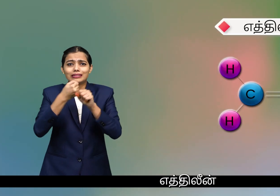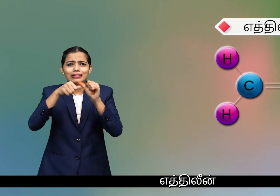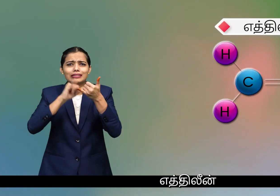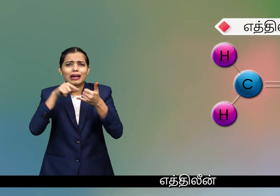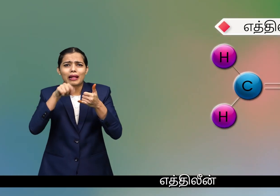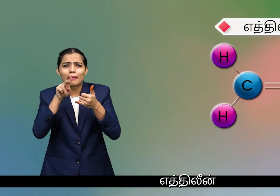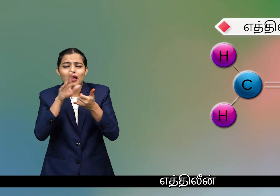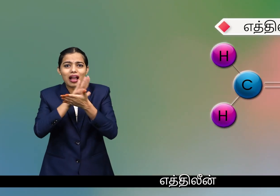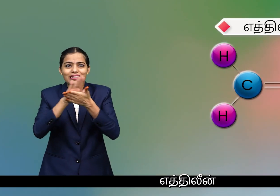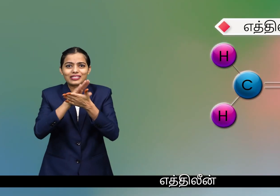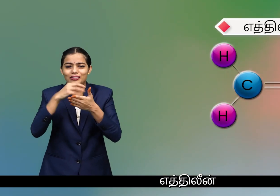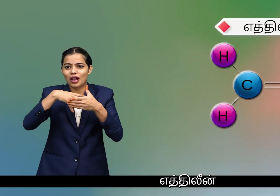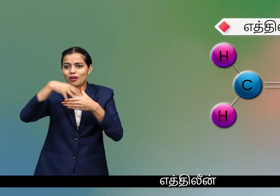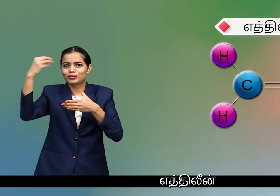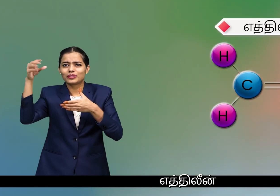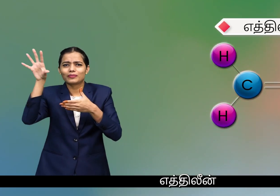இத்திலீன்,